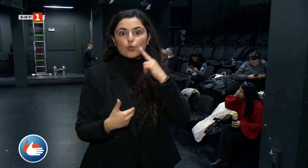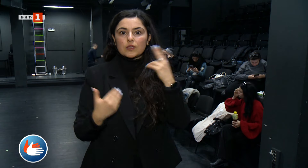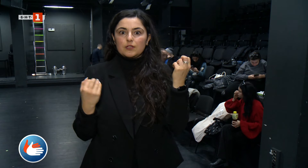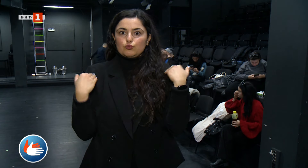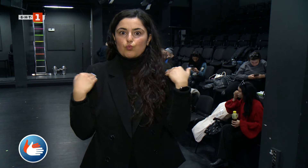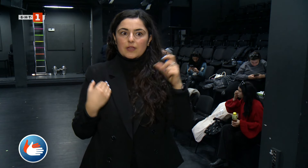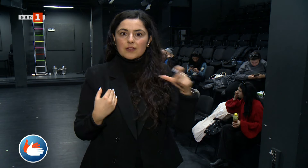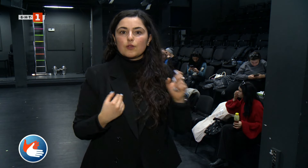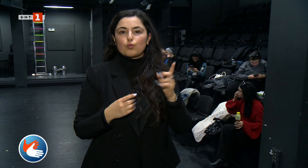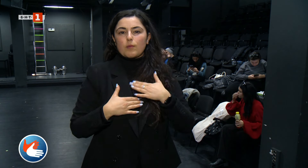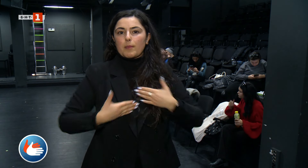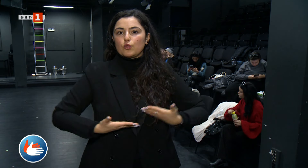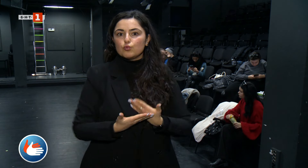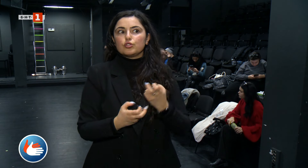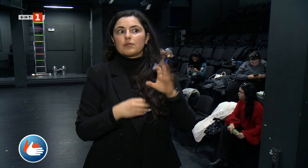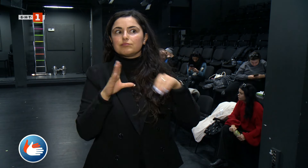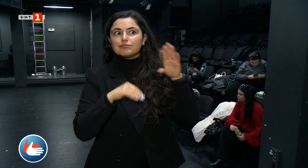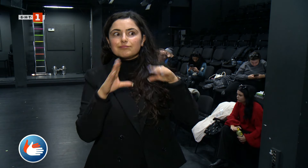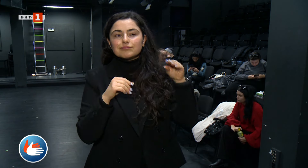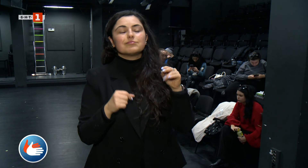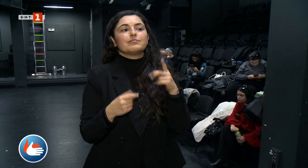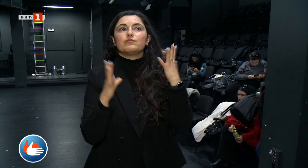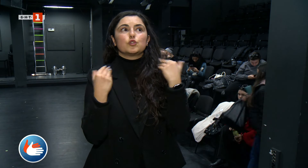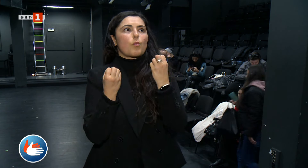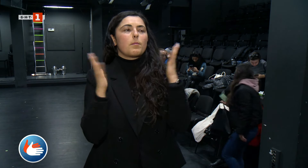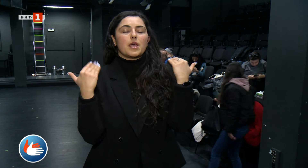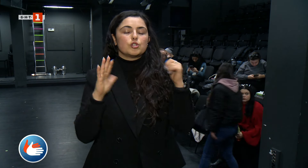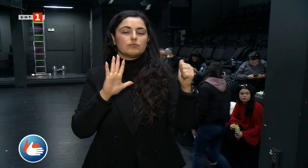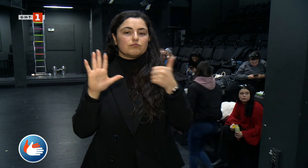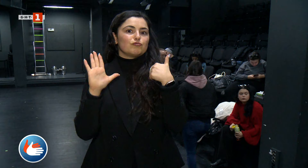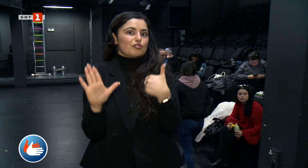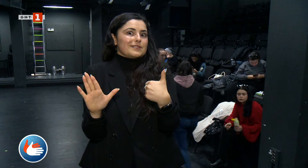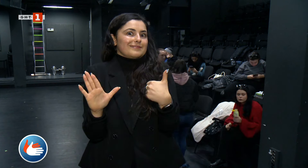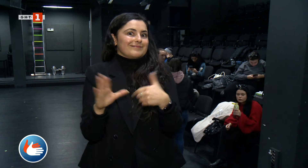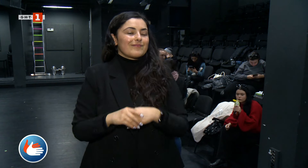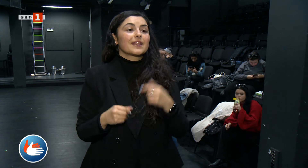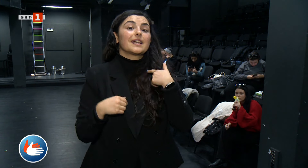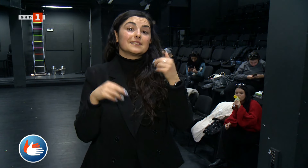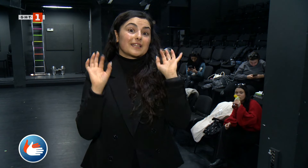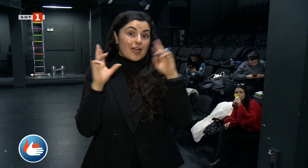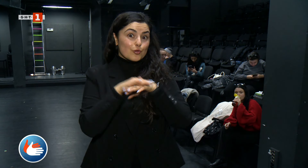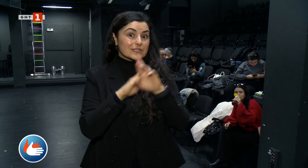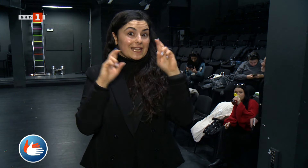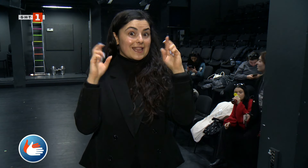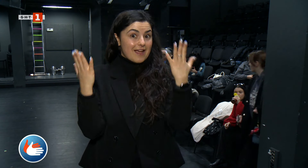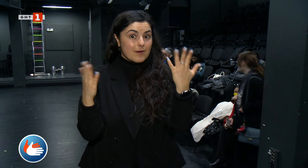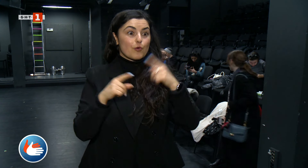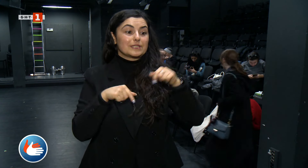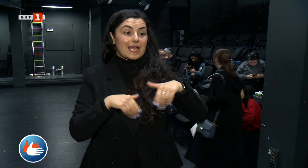мислят за нас глухите студенти, когато има нужда да научим нещо, което беше 6. Много се надявам